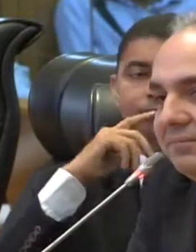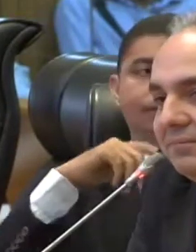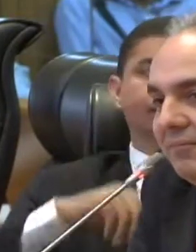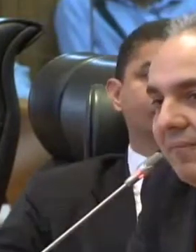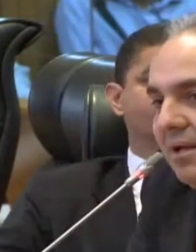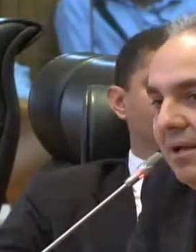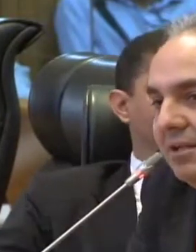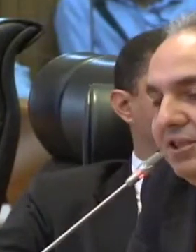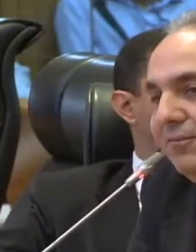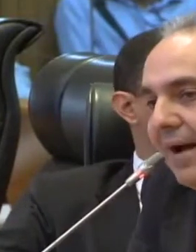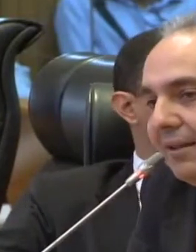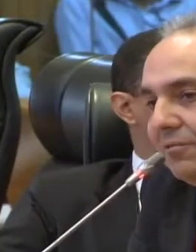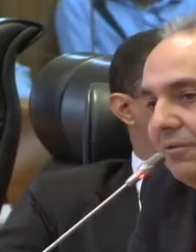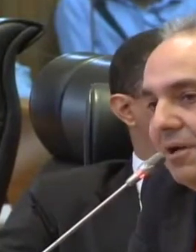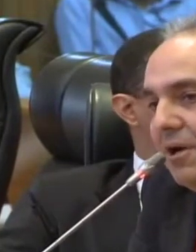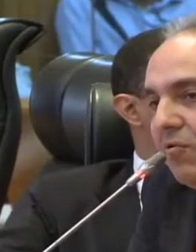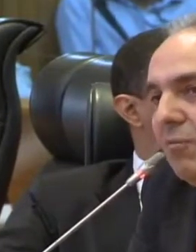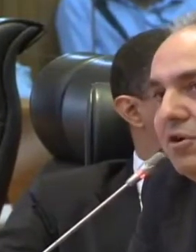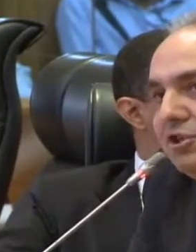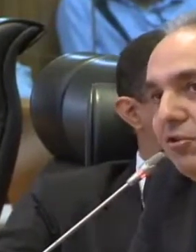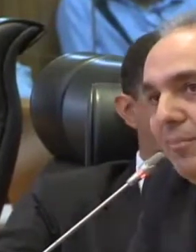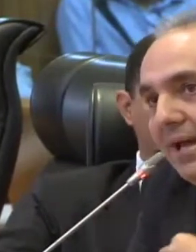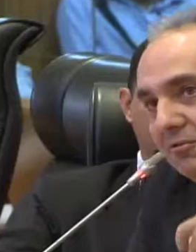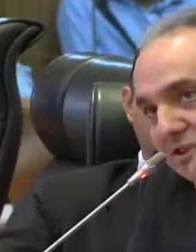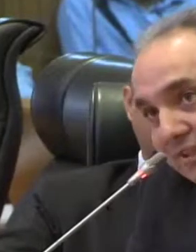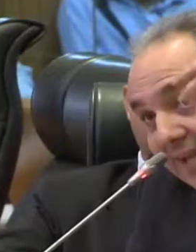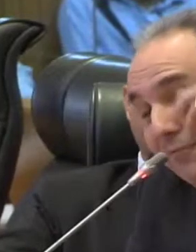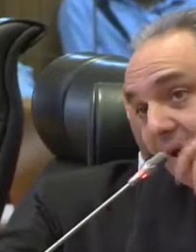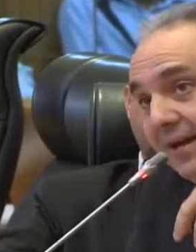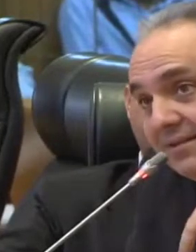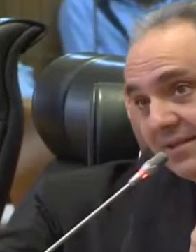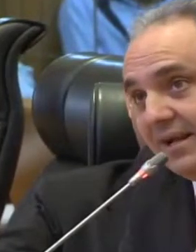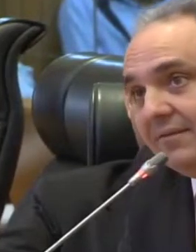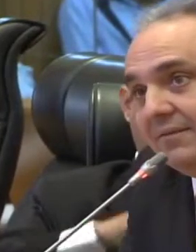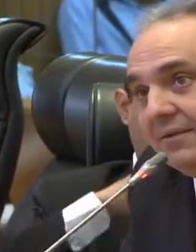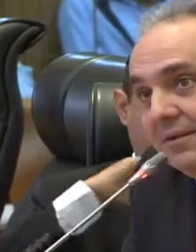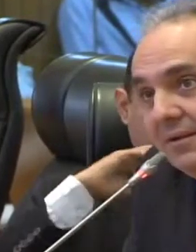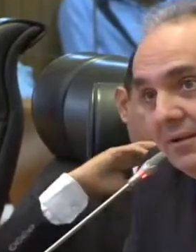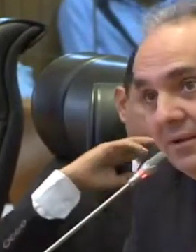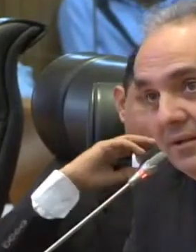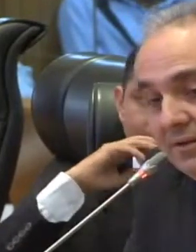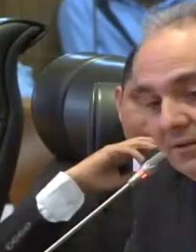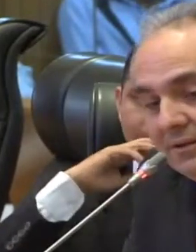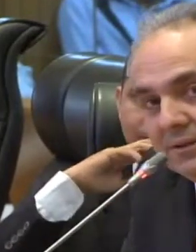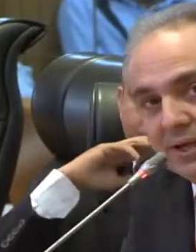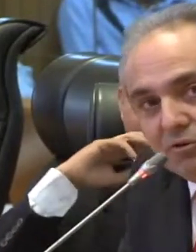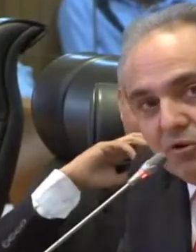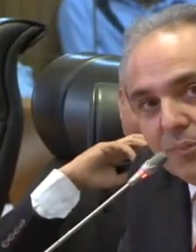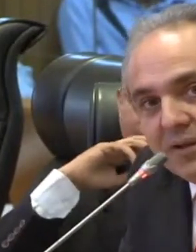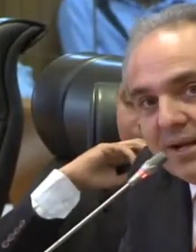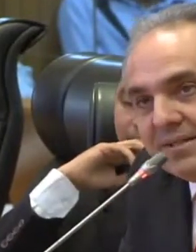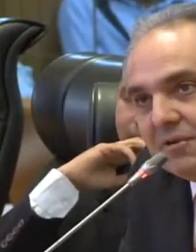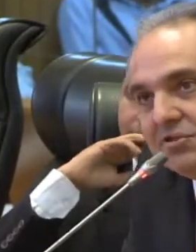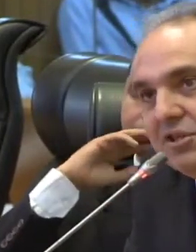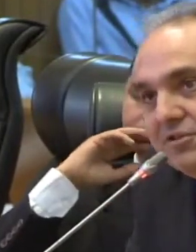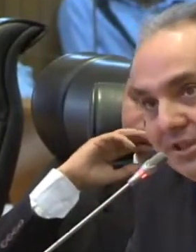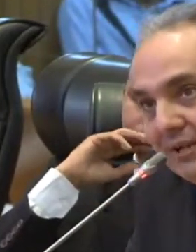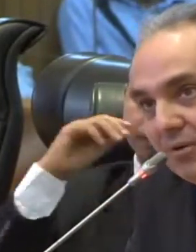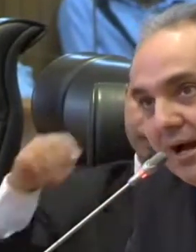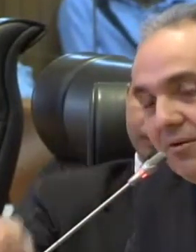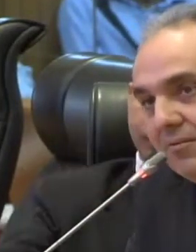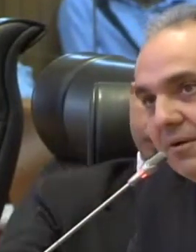servir, de fato, como um instrumento de interferência tanto do Poder